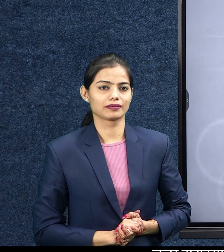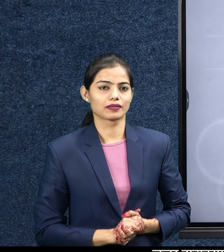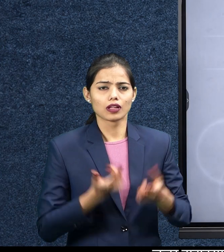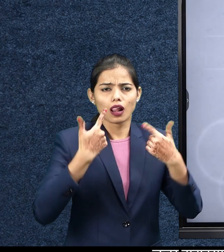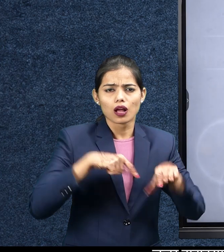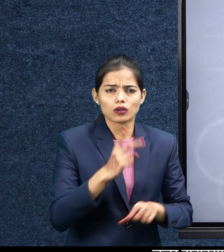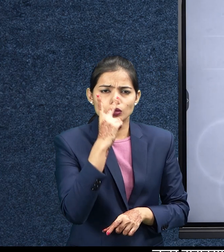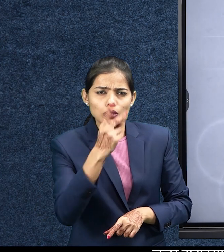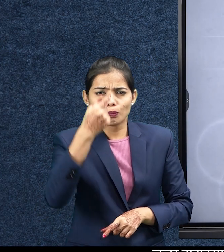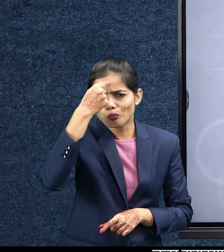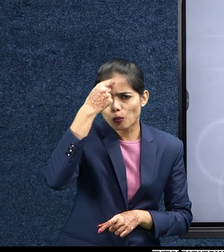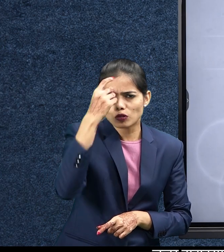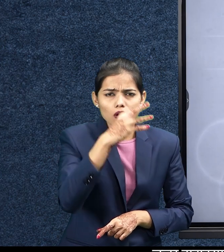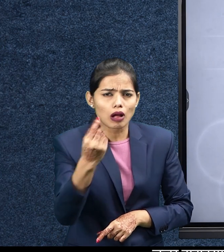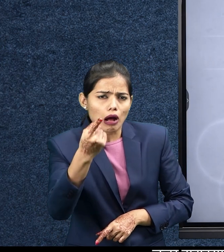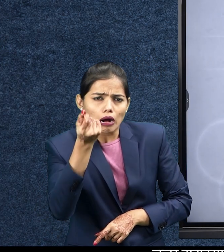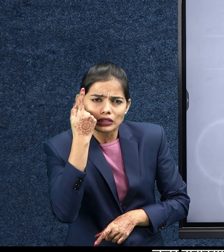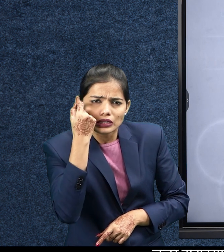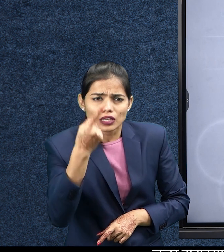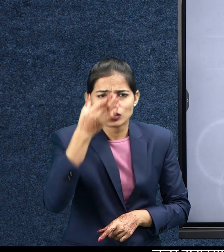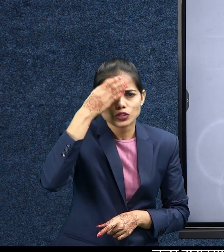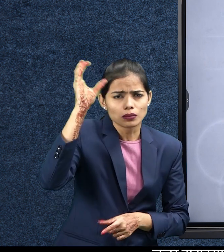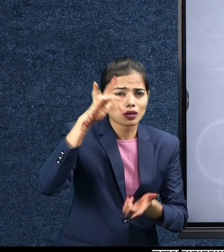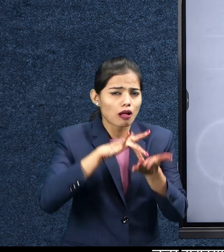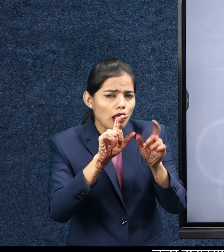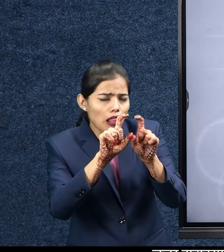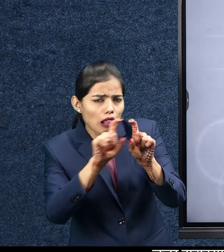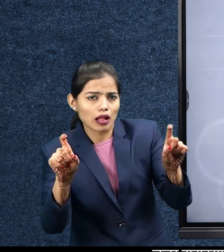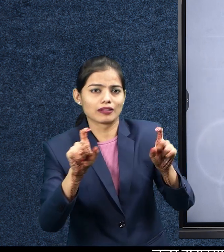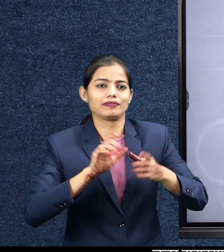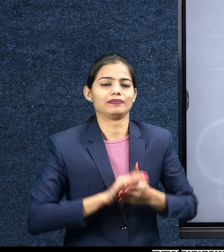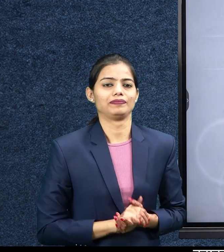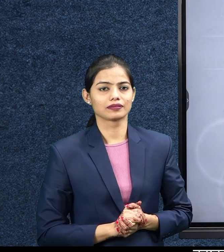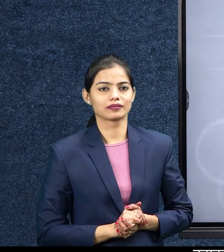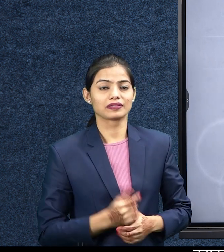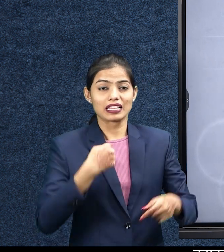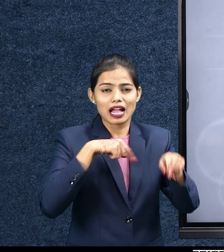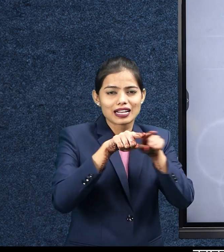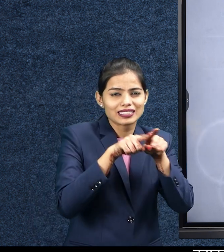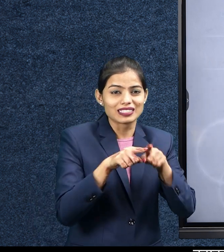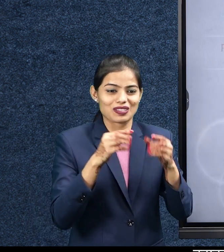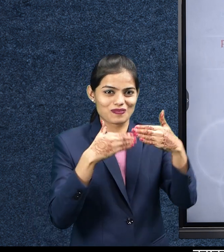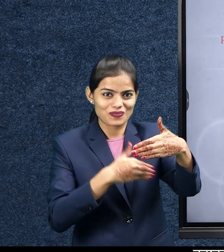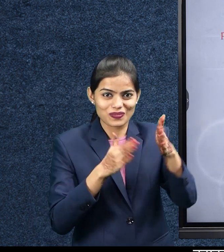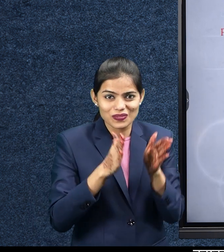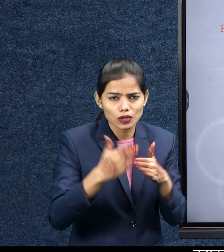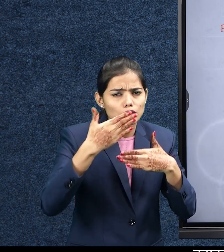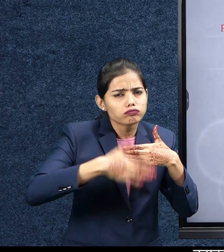चला समस्या पाहू आणि ही संकल्पना स्पष्टपणे समजून घेऊ. उदाहरण, एका बॉक्समध्ये 3 लाल